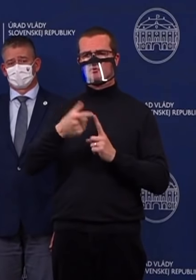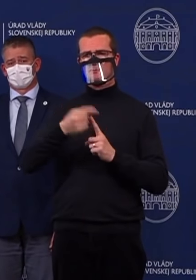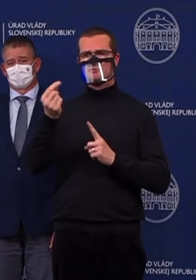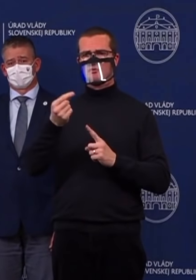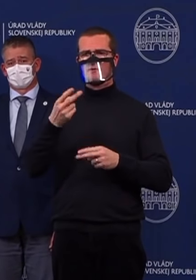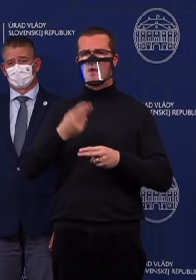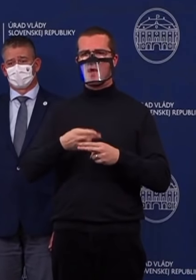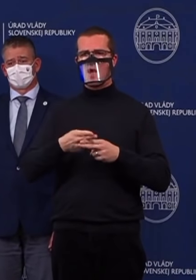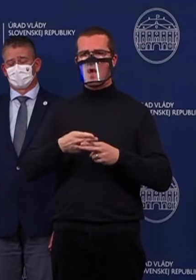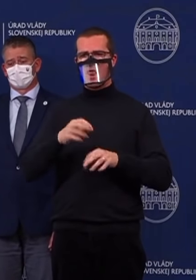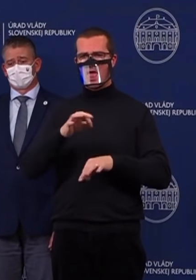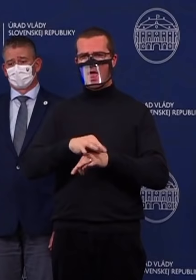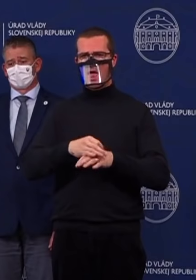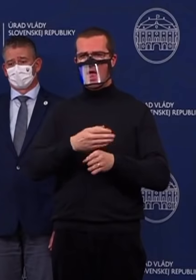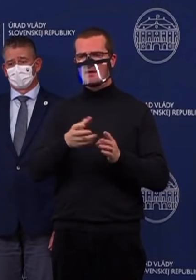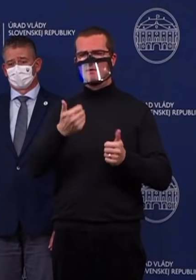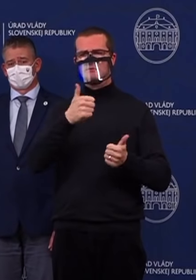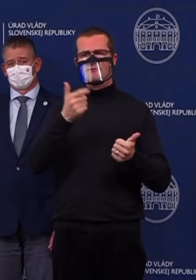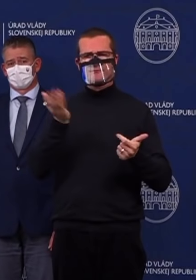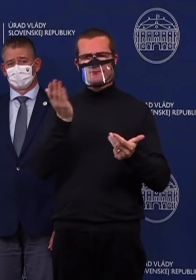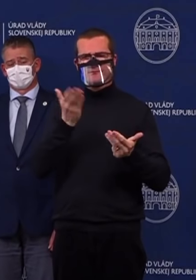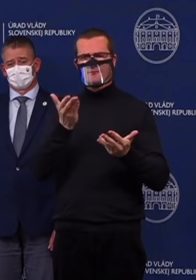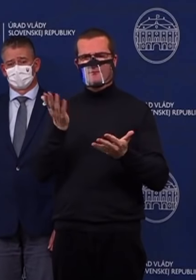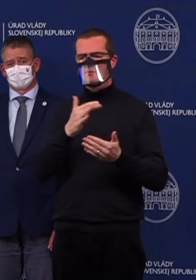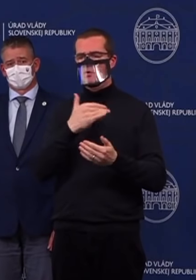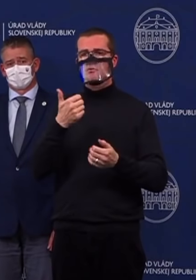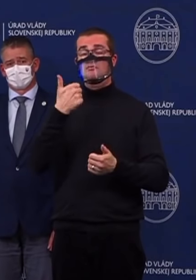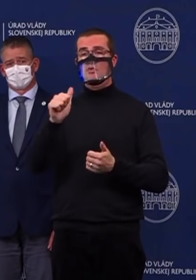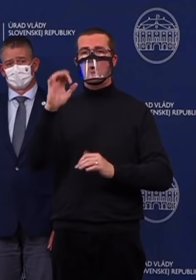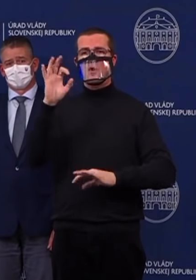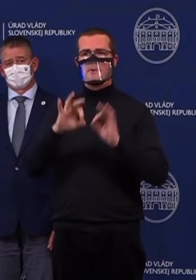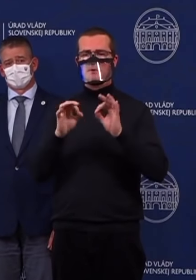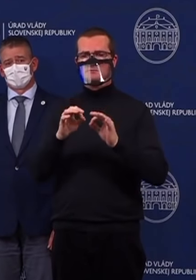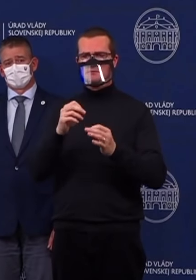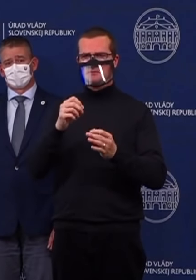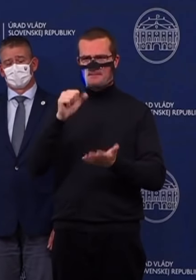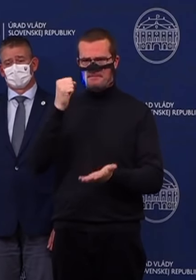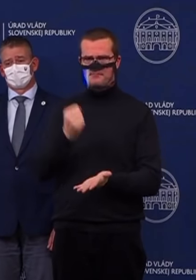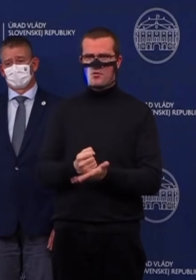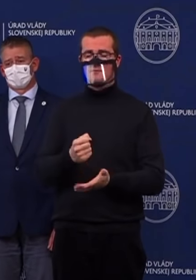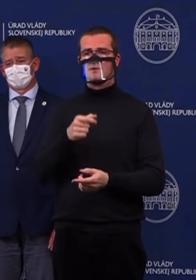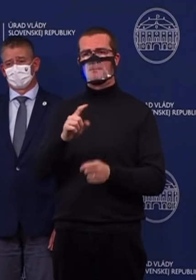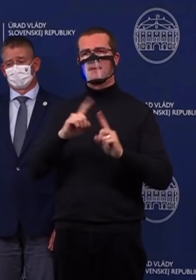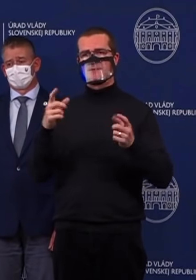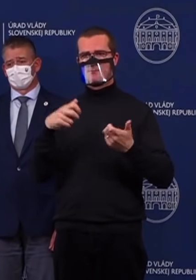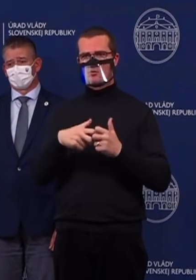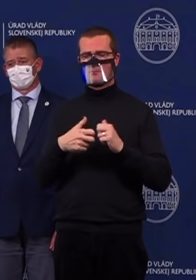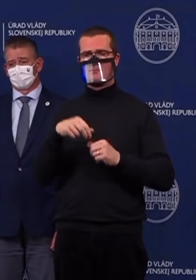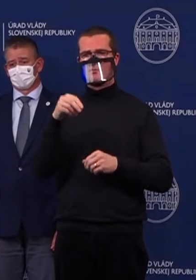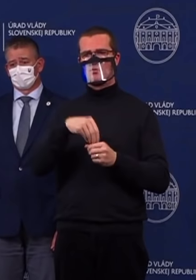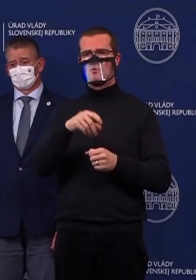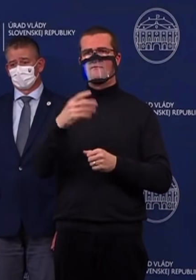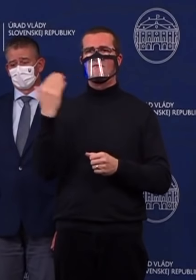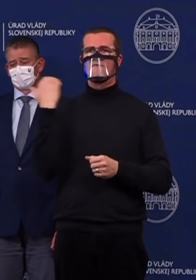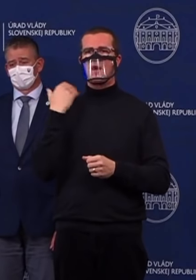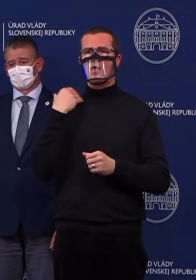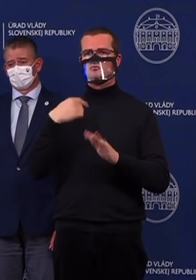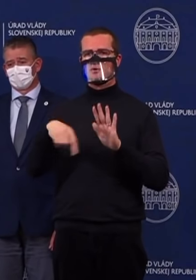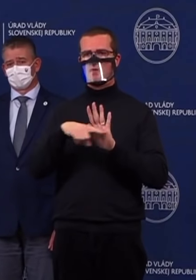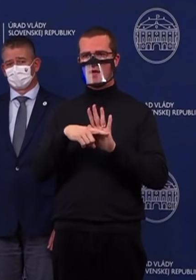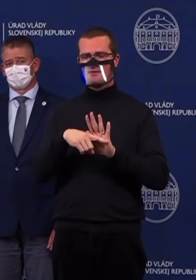infektológovia, epidemiológovia, stovky testov robili, na 100% to vyšlo. Tam je skôr iný problém, tam je skôr problém tej falošnej